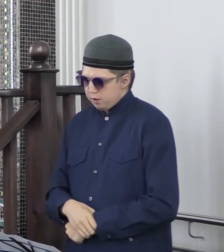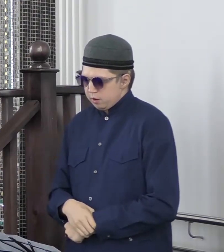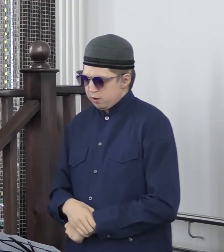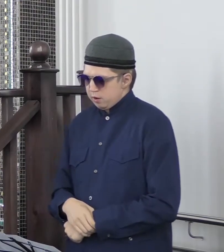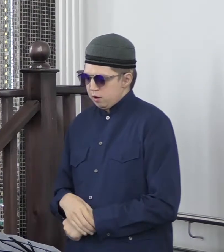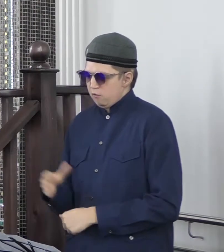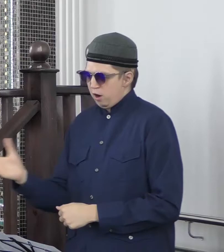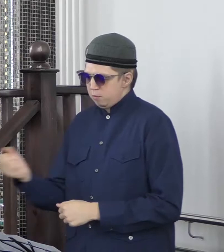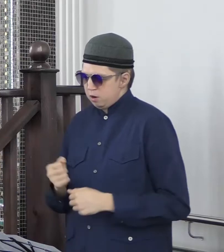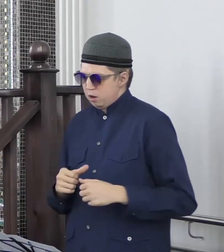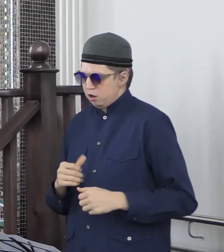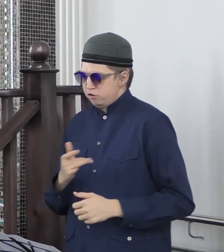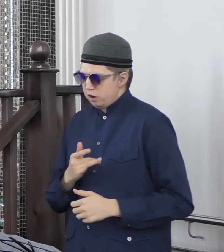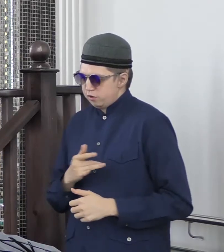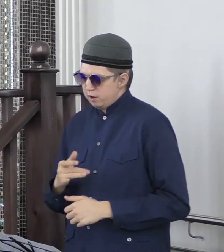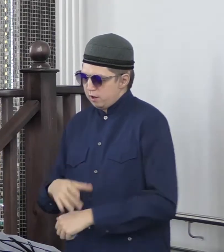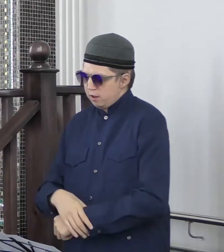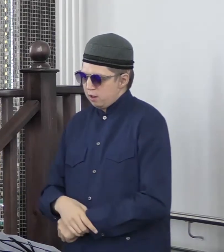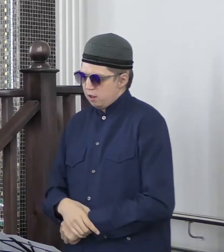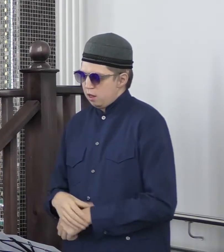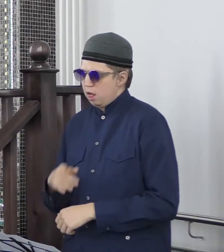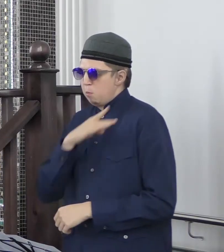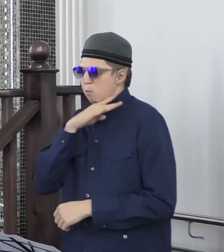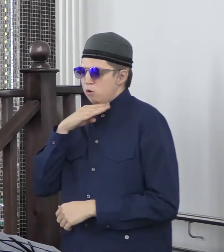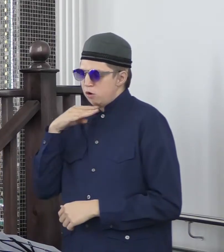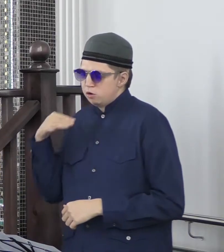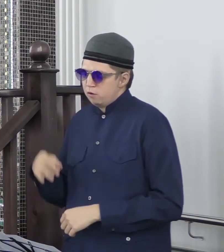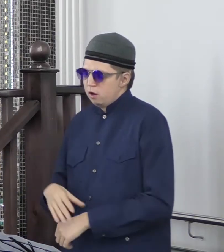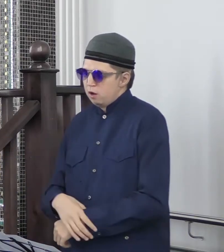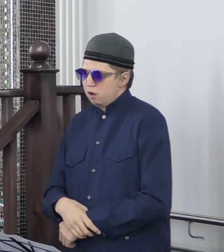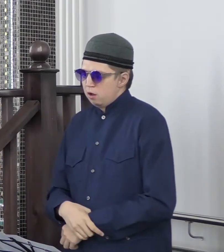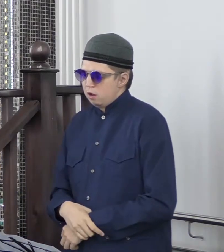руки Тафсир. Сегодня множество этих